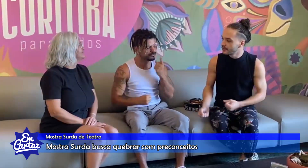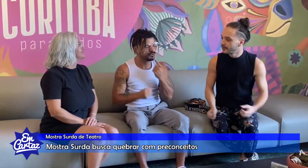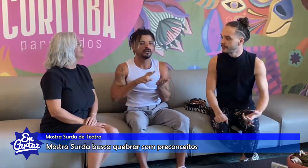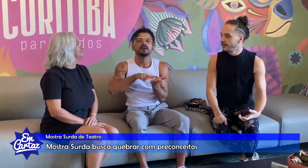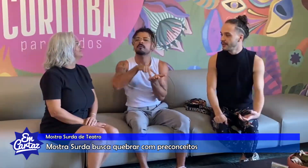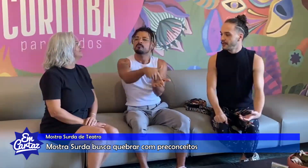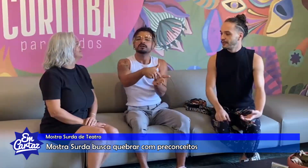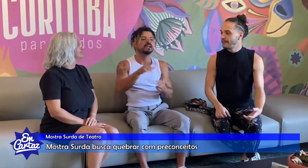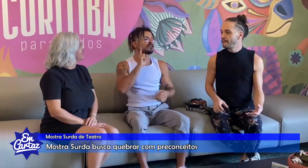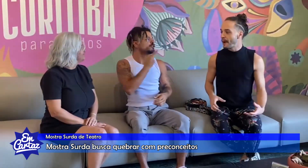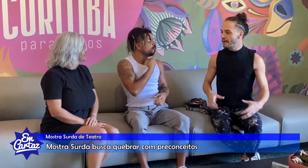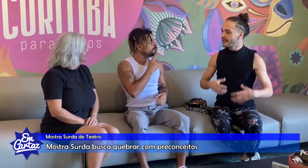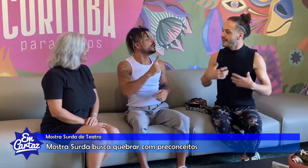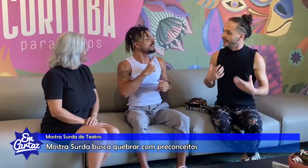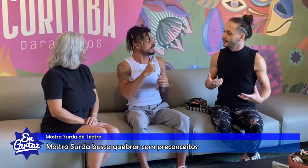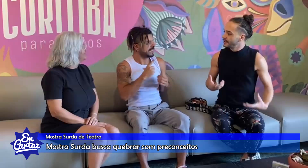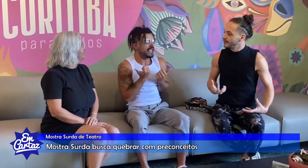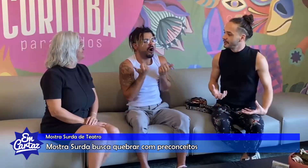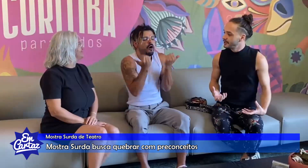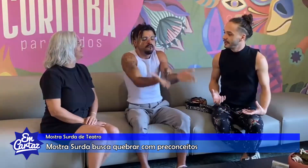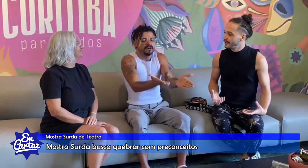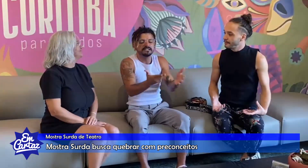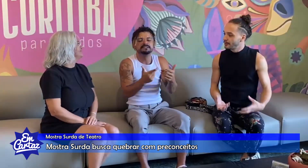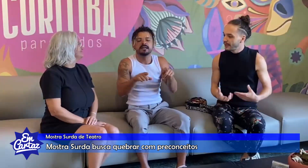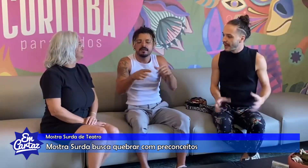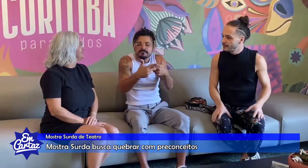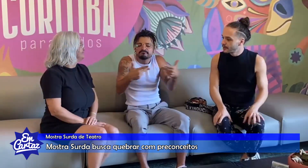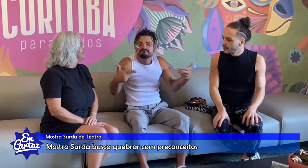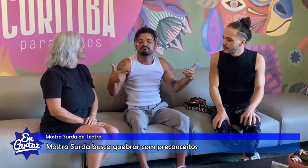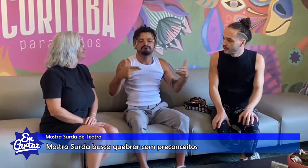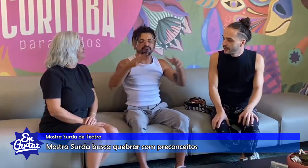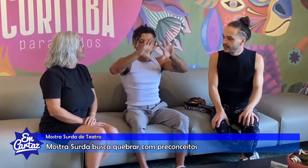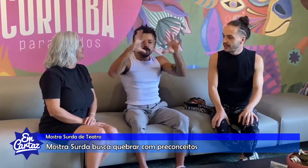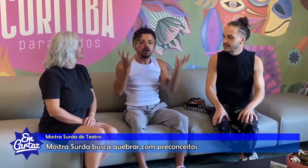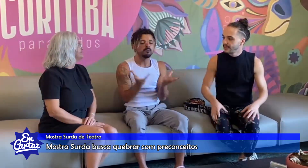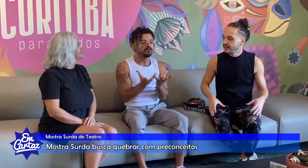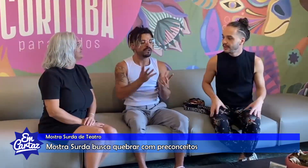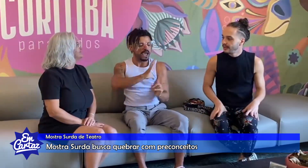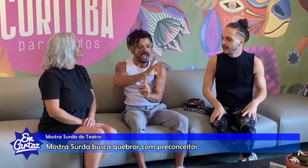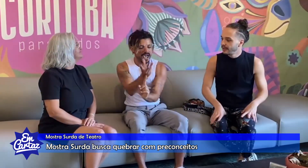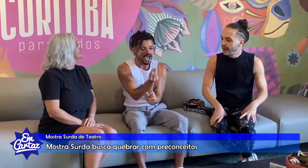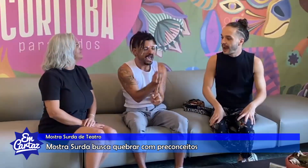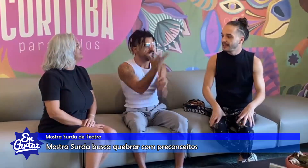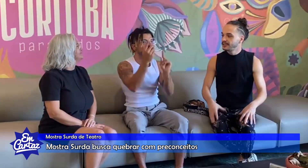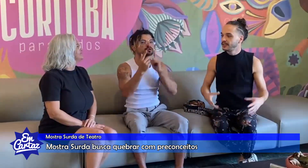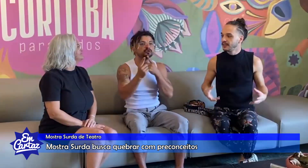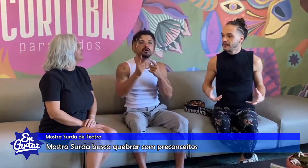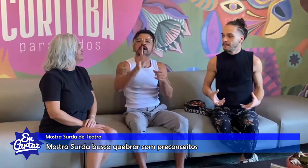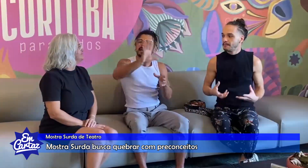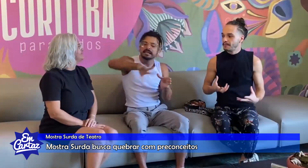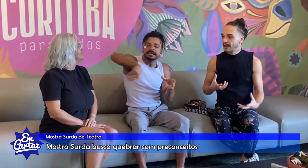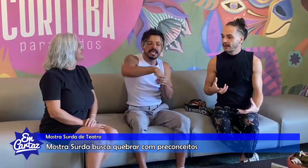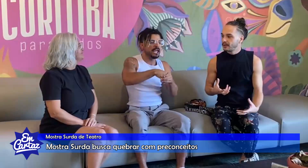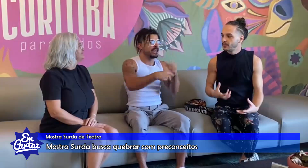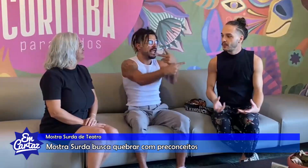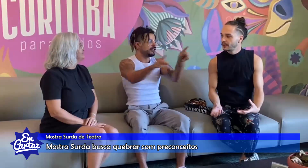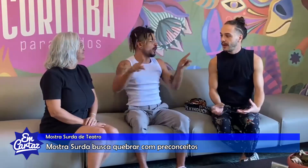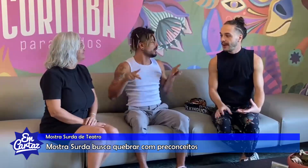surdo, o Deaf Power, no sentido de empoderar as pessoas surdas, trazer arte, o quanto a arte